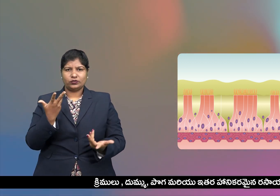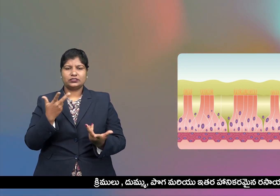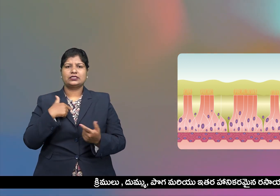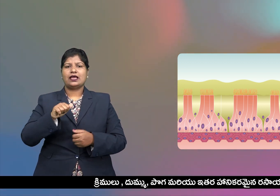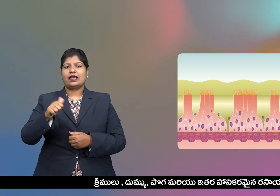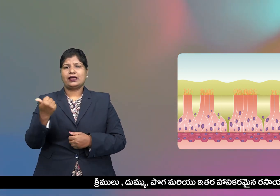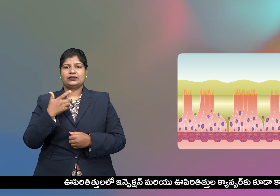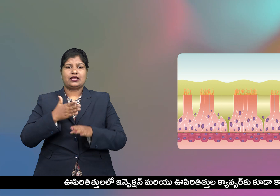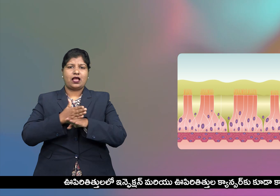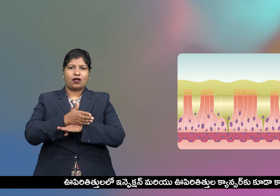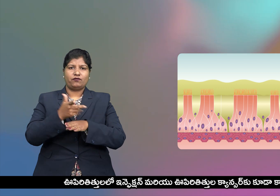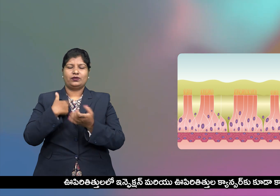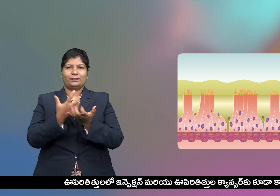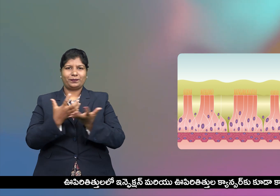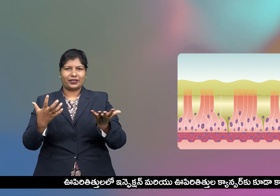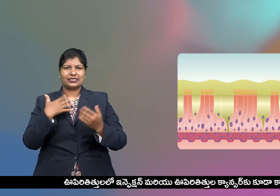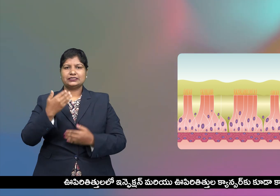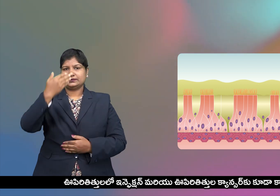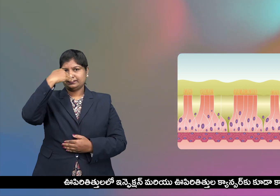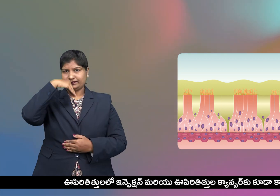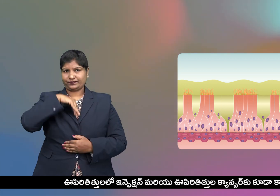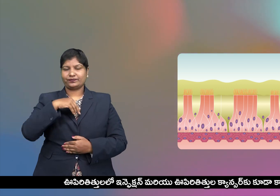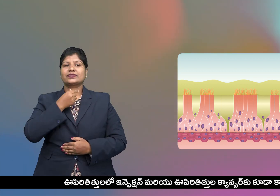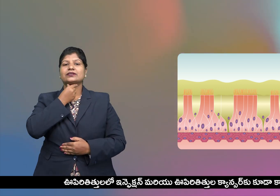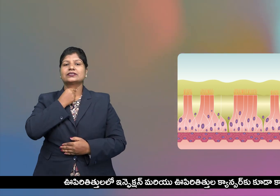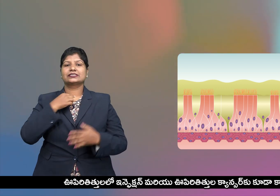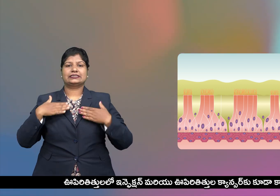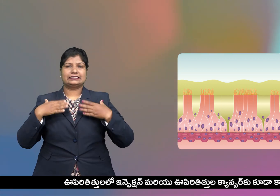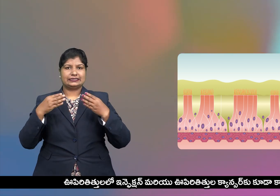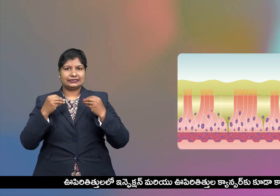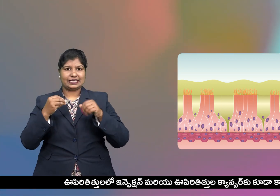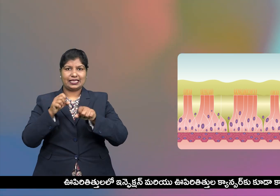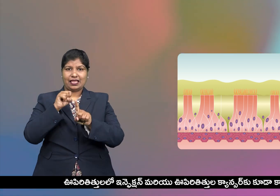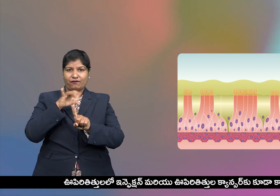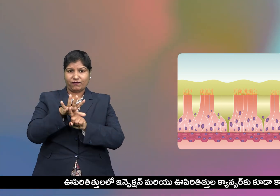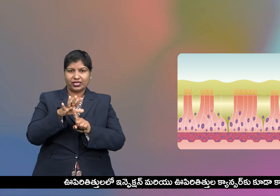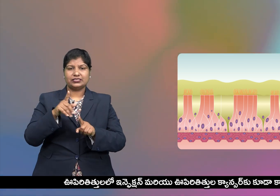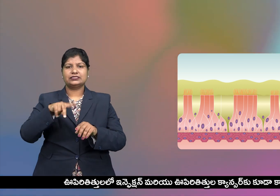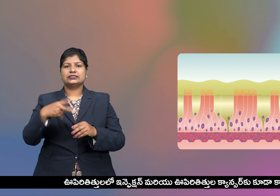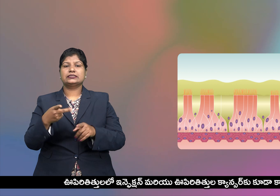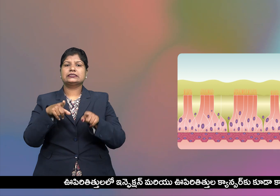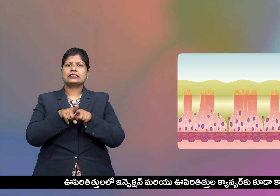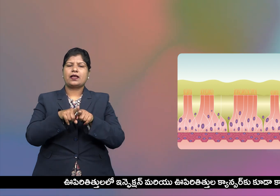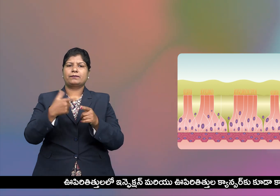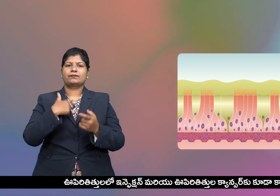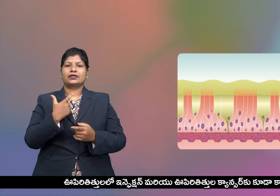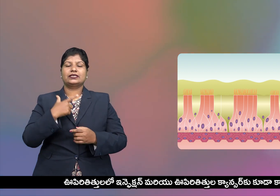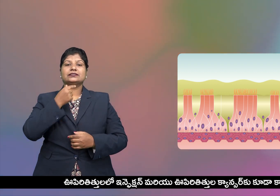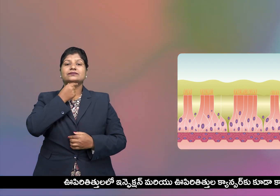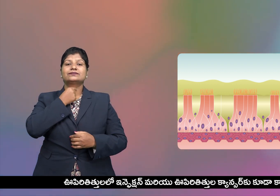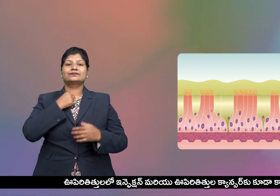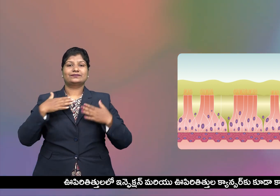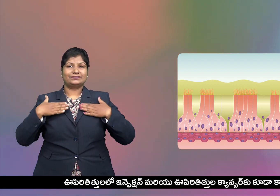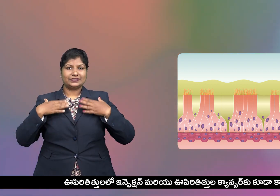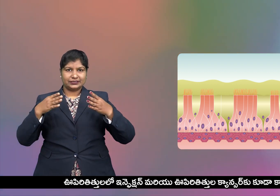హానికరమైన రసాయనాలు ఊపిరితిత్తులలో ఇన్ఫెక్షన్ మరియు ఊపిరితిత్తుల క్యాన్సర్కు కూడా కారణమవుతుంది.